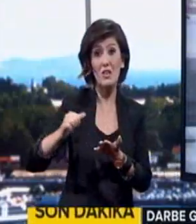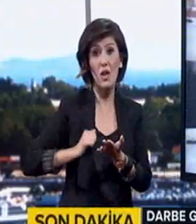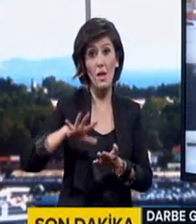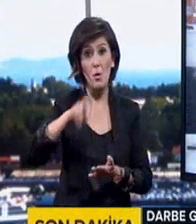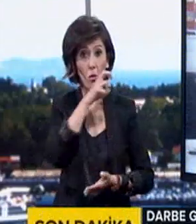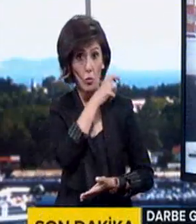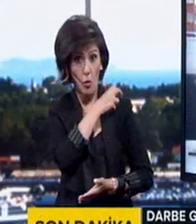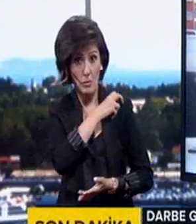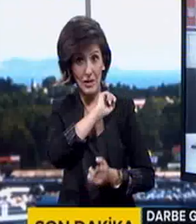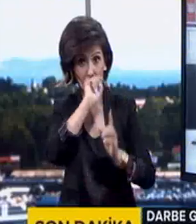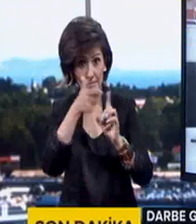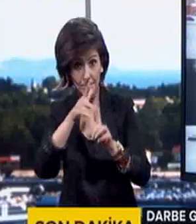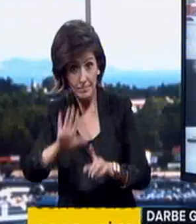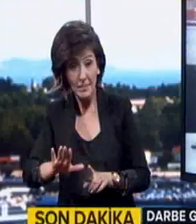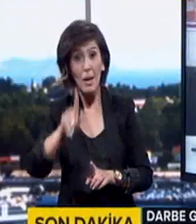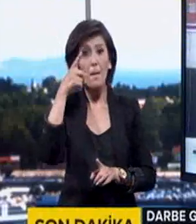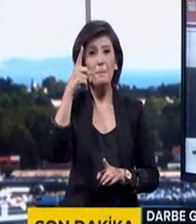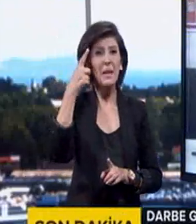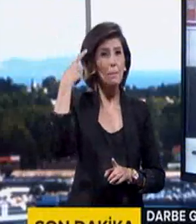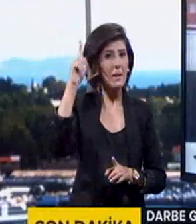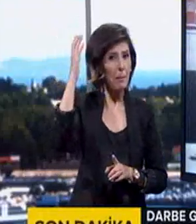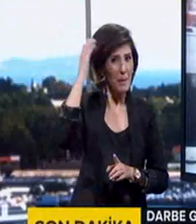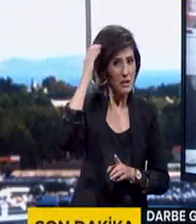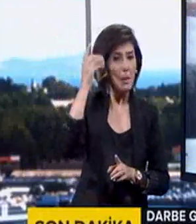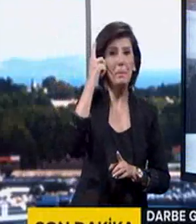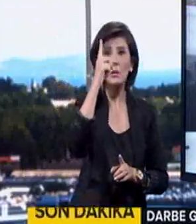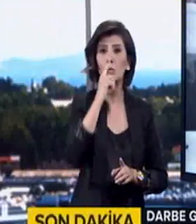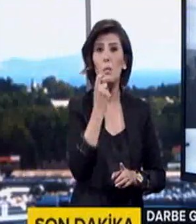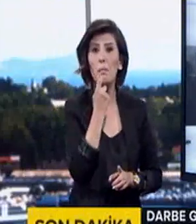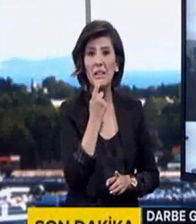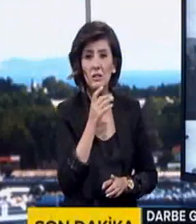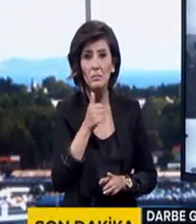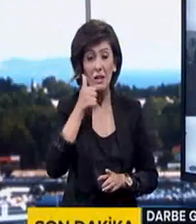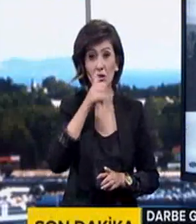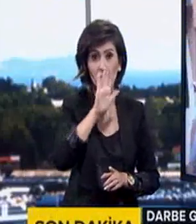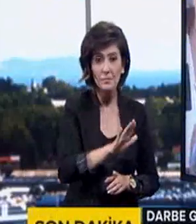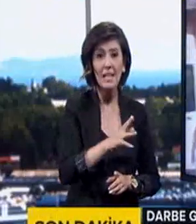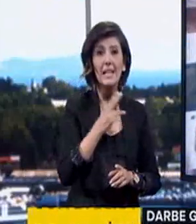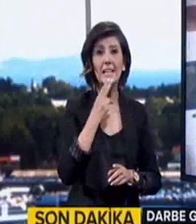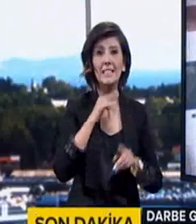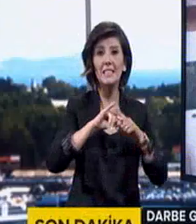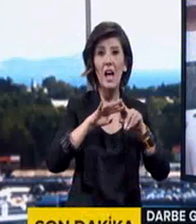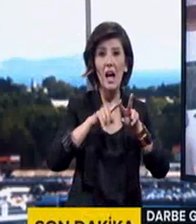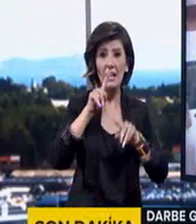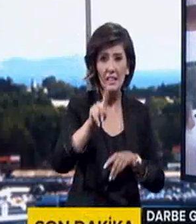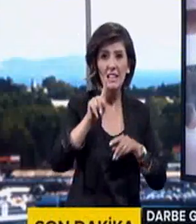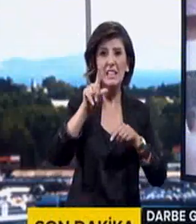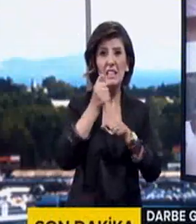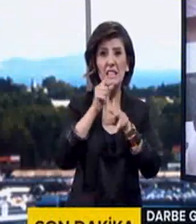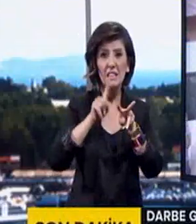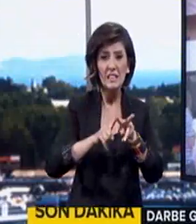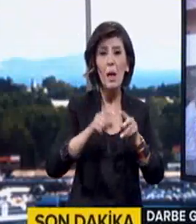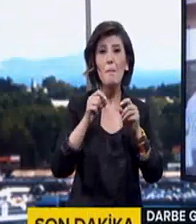Komutanı Kurmay Albay Mustafa Sakaoğlu, bir binbaşı, bir yüzbaşıyla Kadınhanı, Ilgın ve Beyşehir İlçe Emniyet